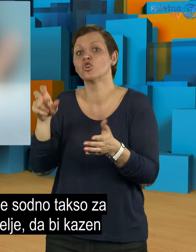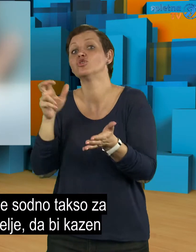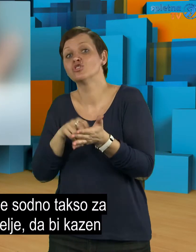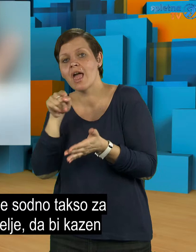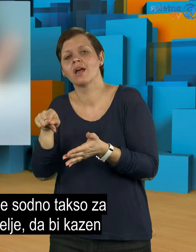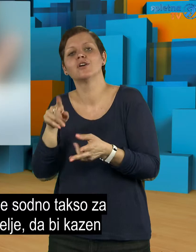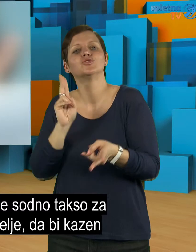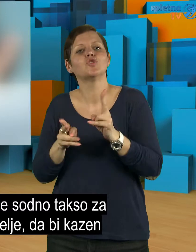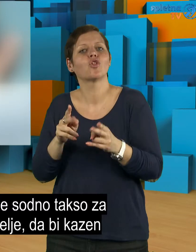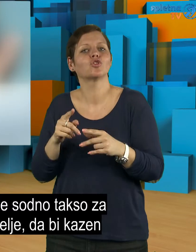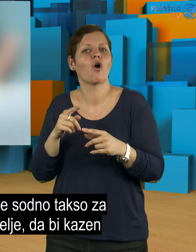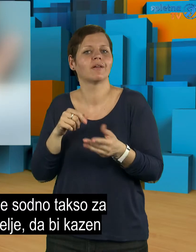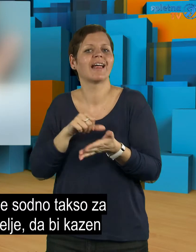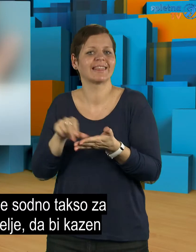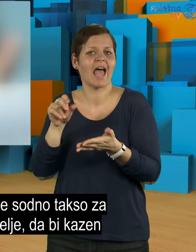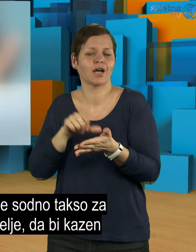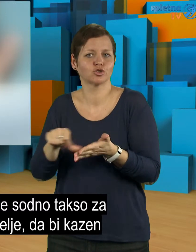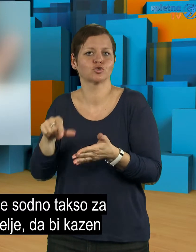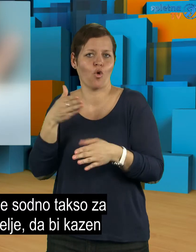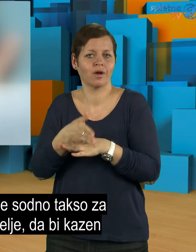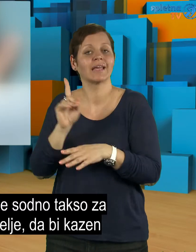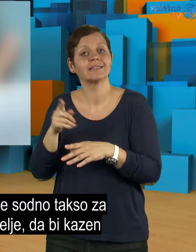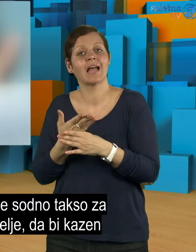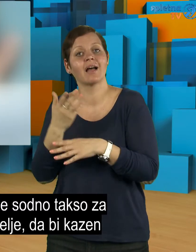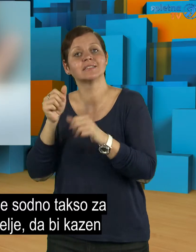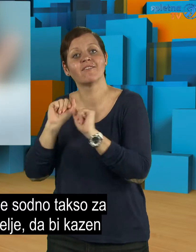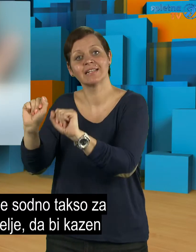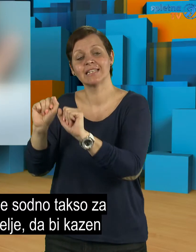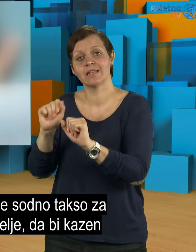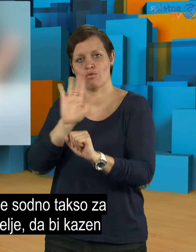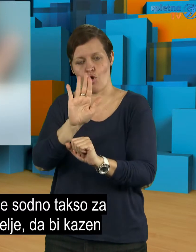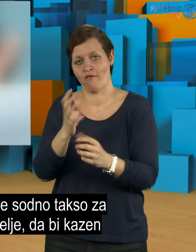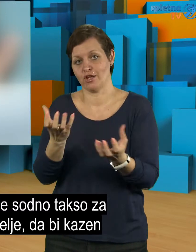takso za zavrnitev njegove želje, da bi kazen odslužil s pometanjem ulice.